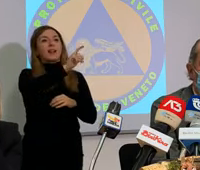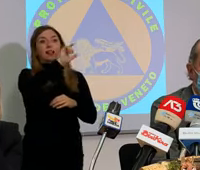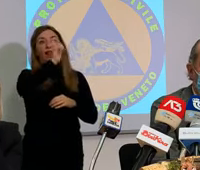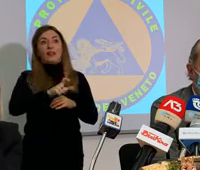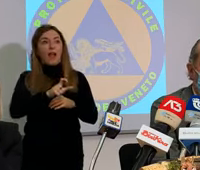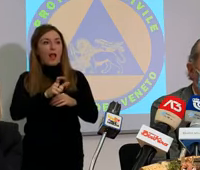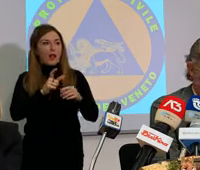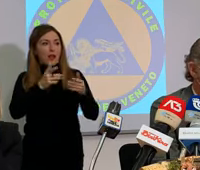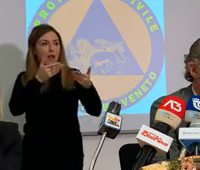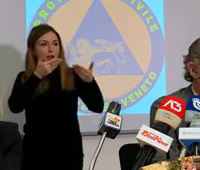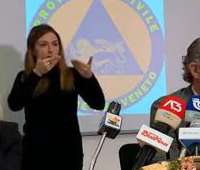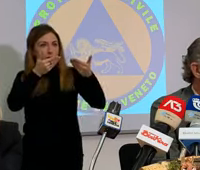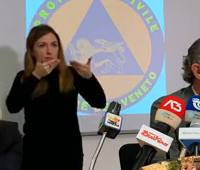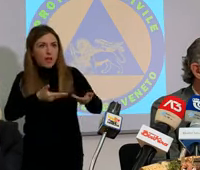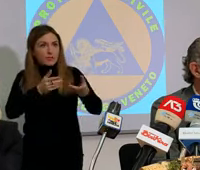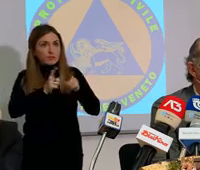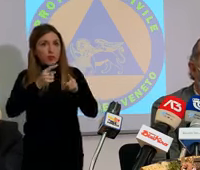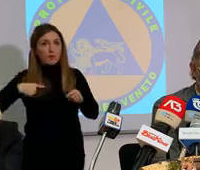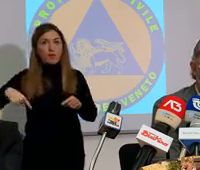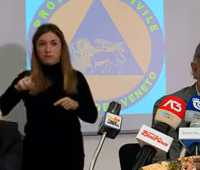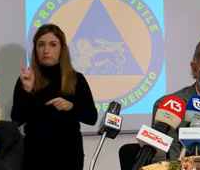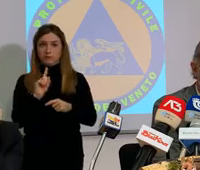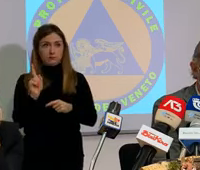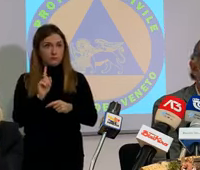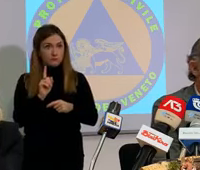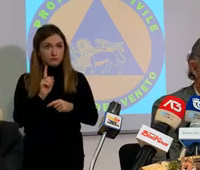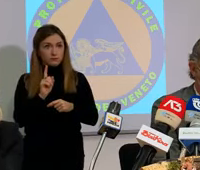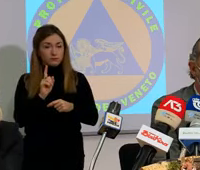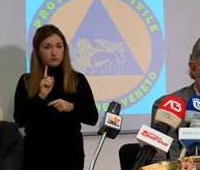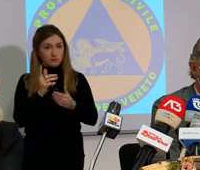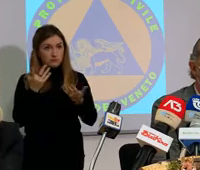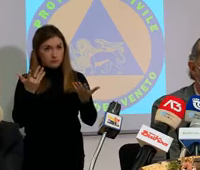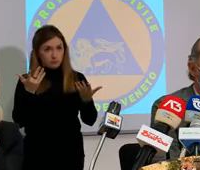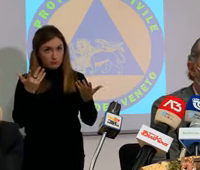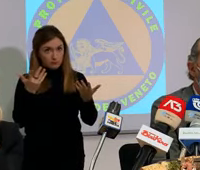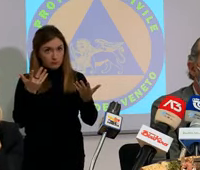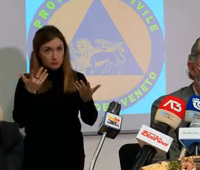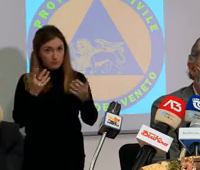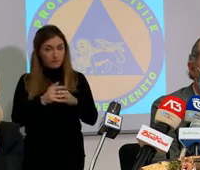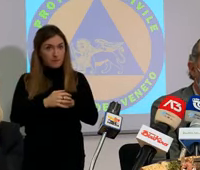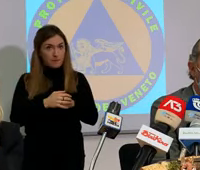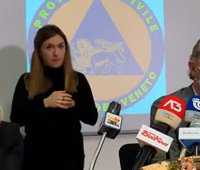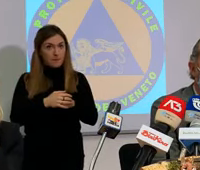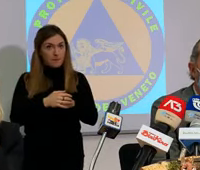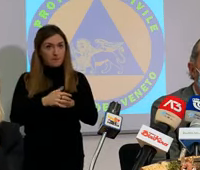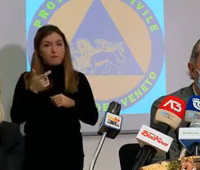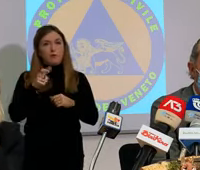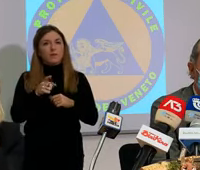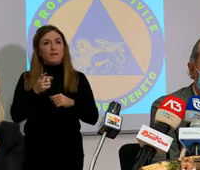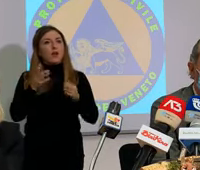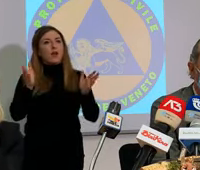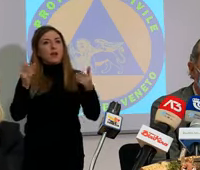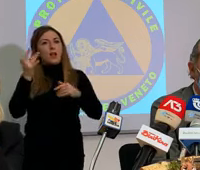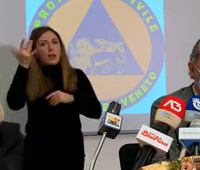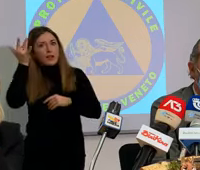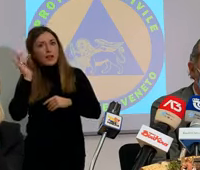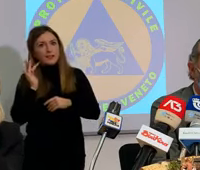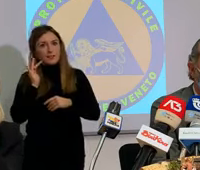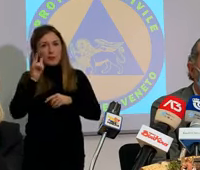non pesa come da noi c'è il fatto dal punto di vista epidemiologico la concentrazione di una categoria a rischio così